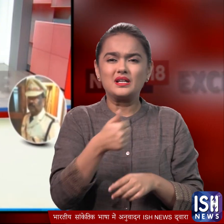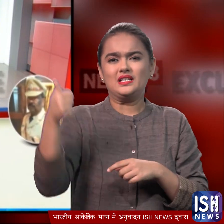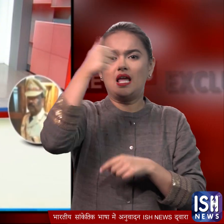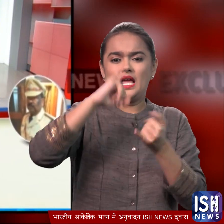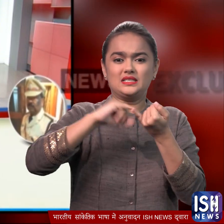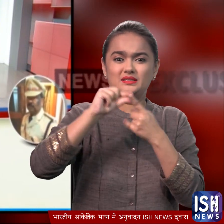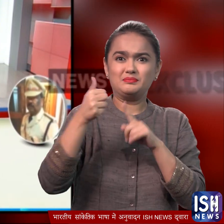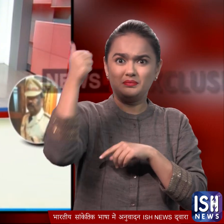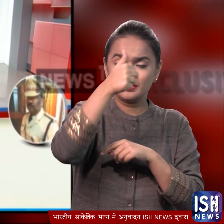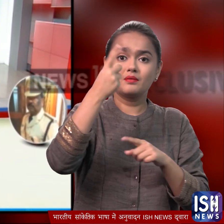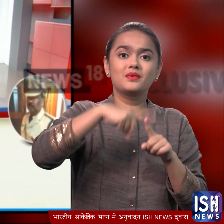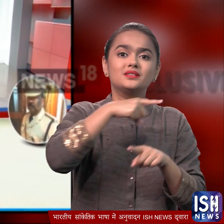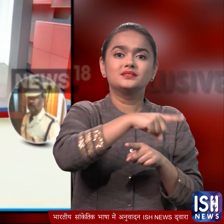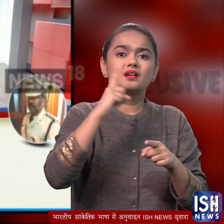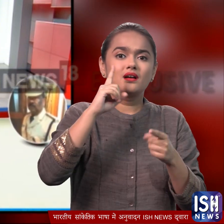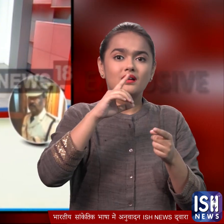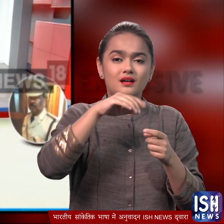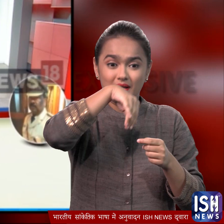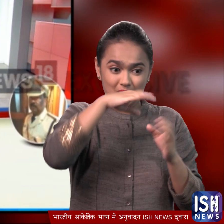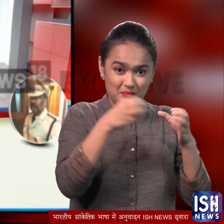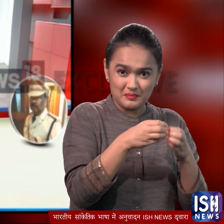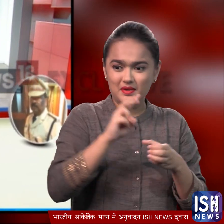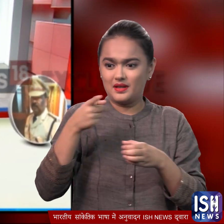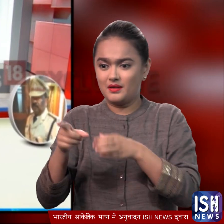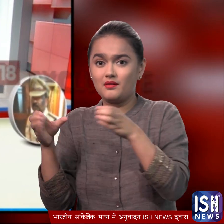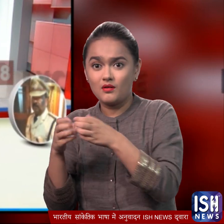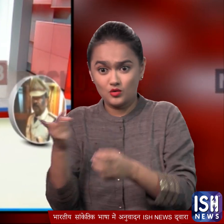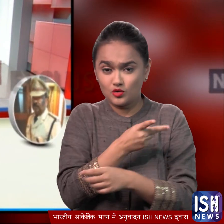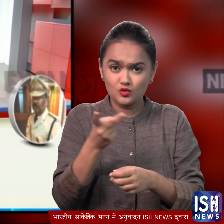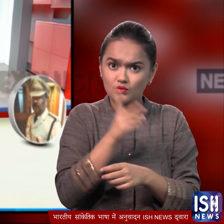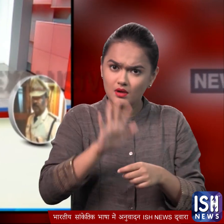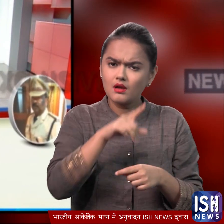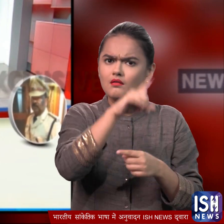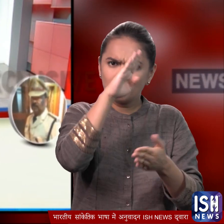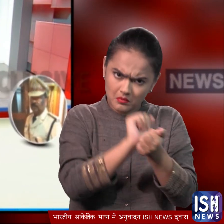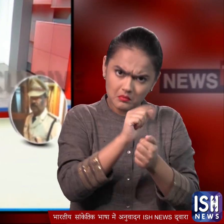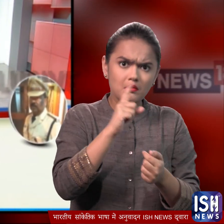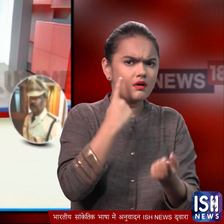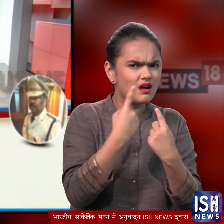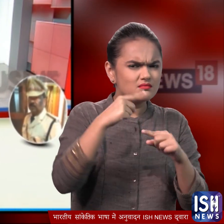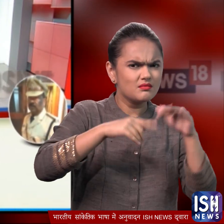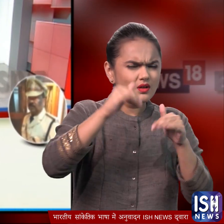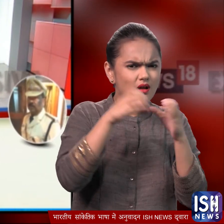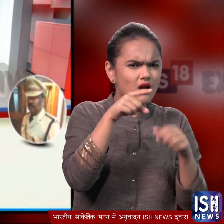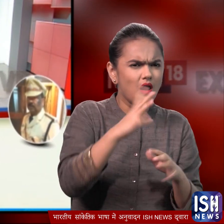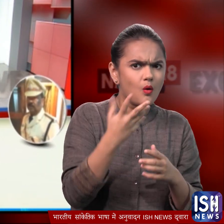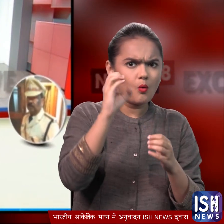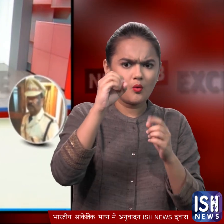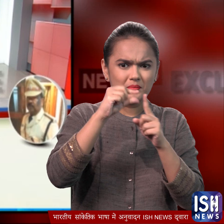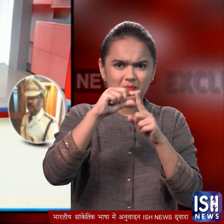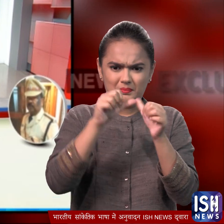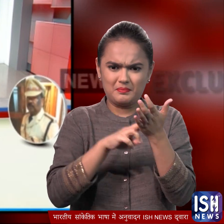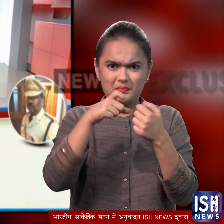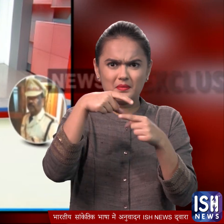पांडे के साथ समाजवादी पार्टी और बीजेपी के एक नेता भी आ गए, जिनसे प्रयागराज पुलिस पूछताछ करेगी। खबर है कि ओपी पांडे से